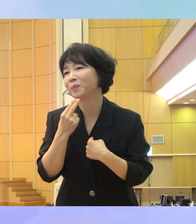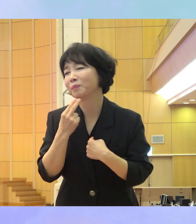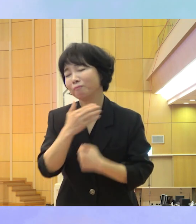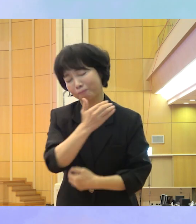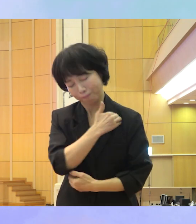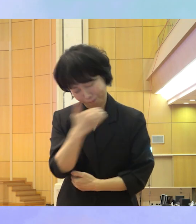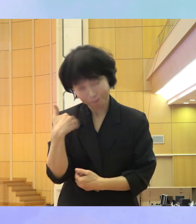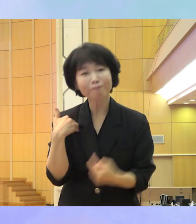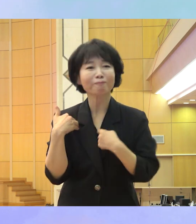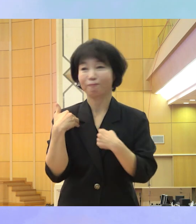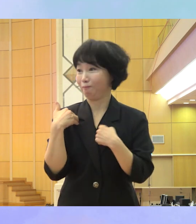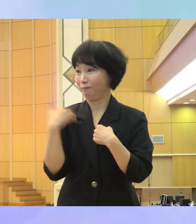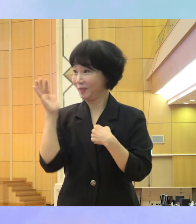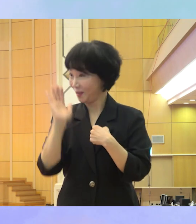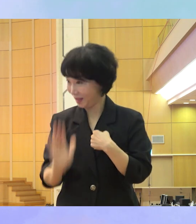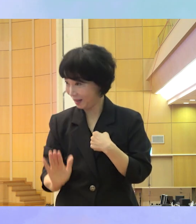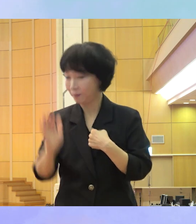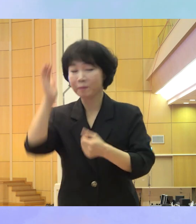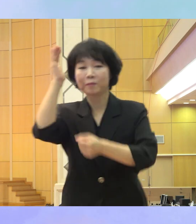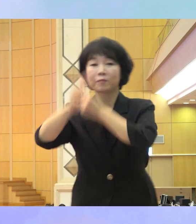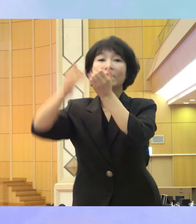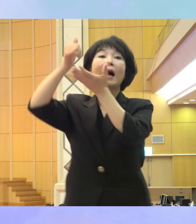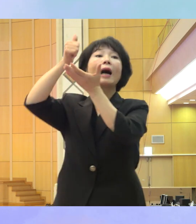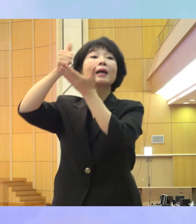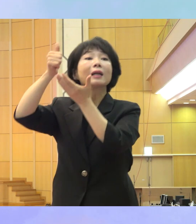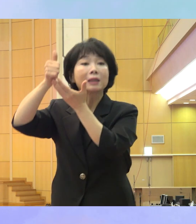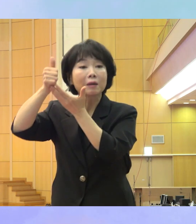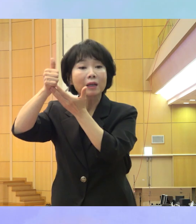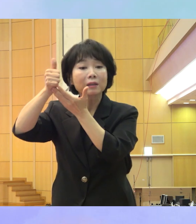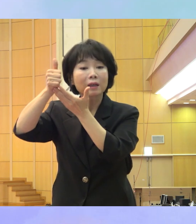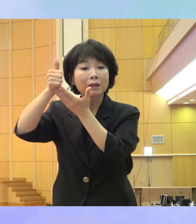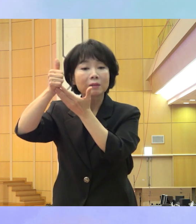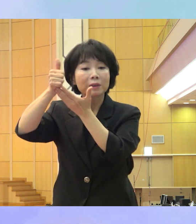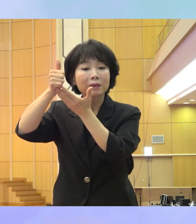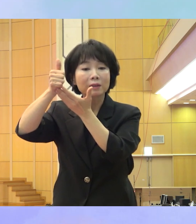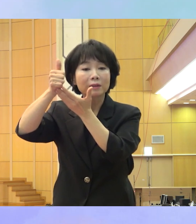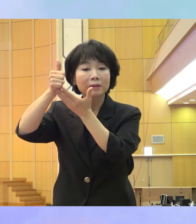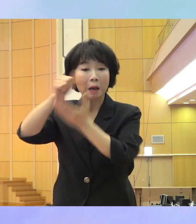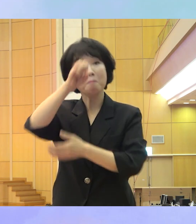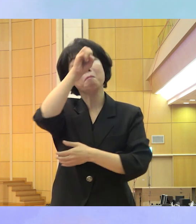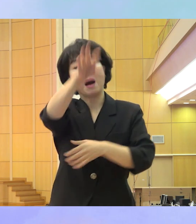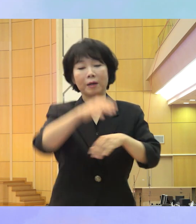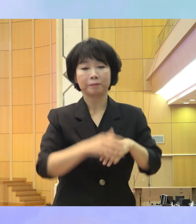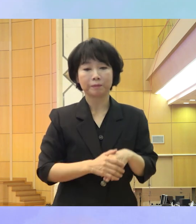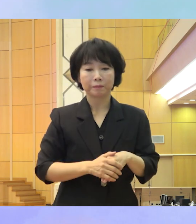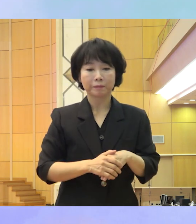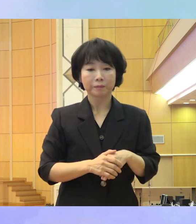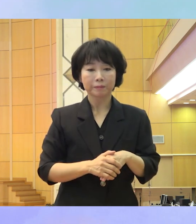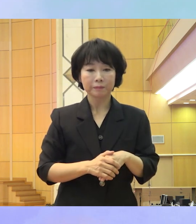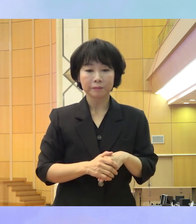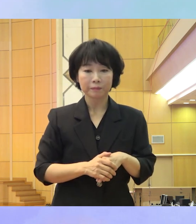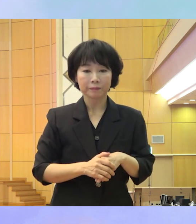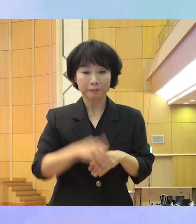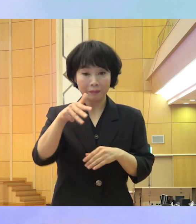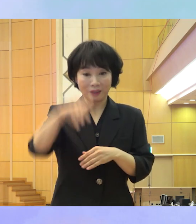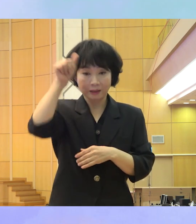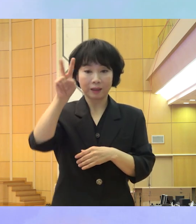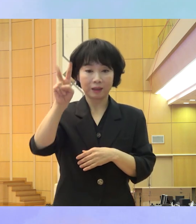그런데 하나님이 창세기 22장을